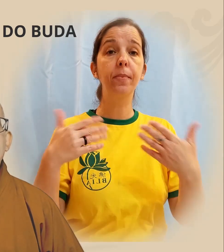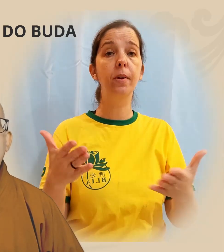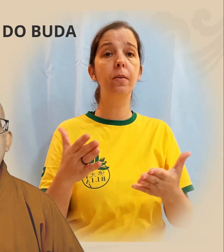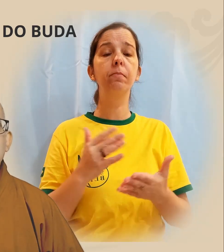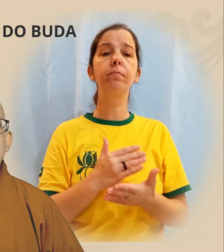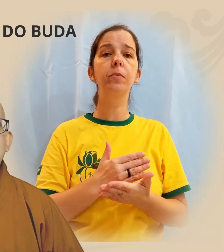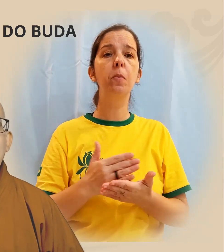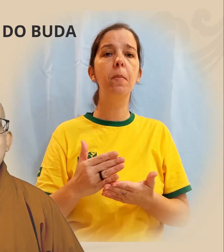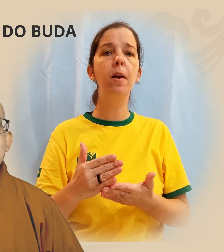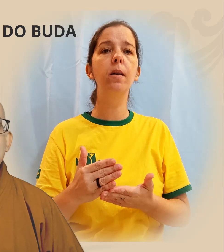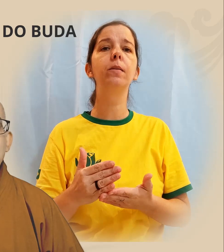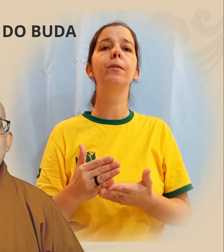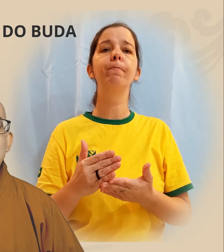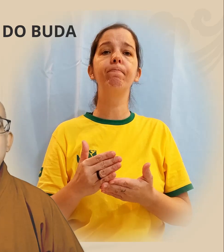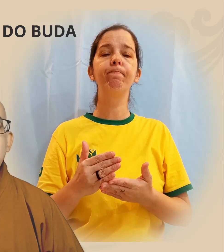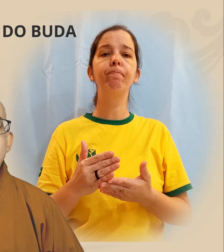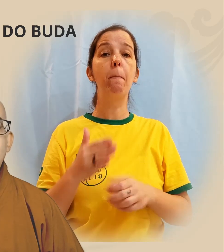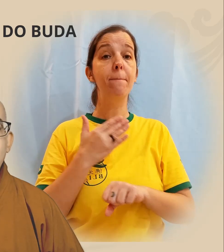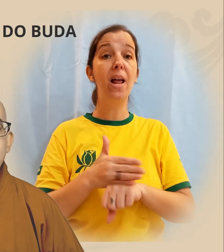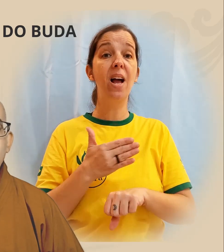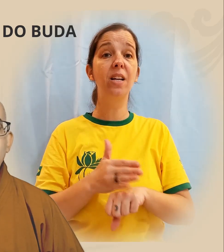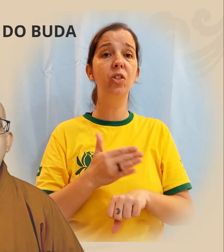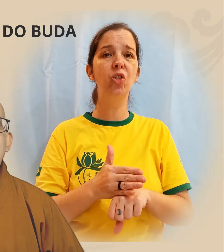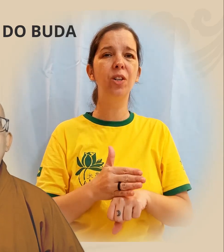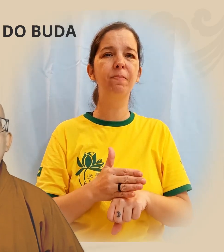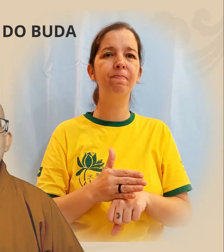uma prática de ascetismo severa,